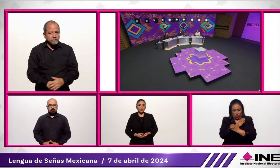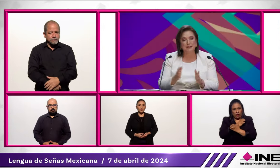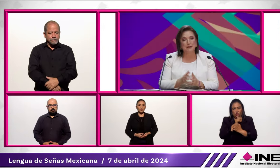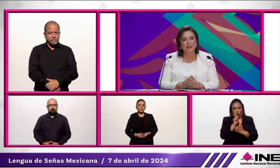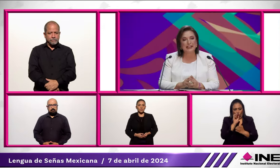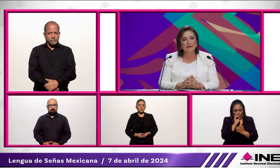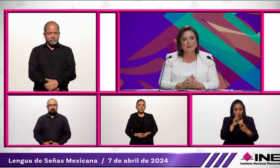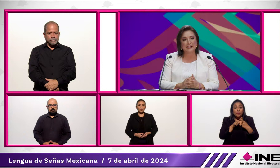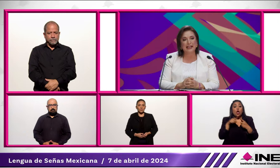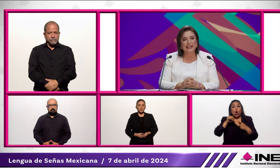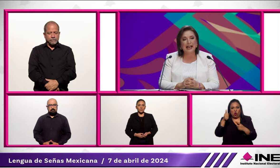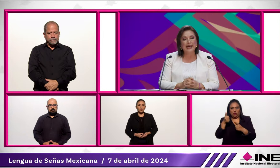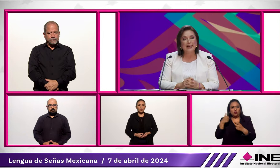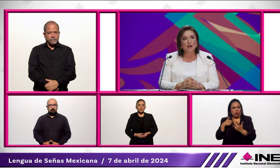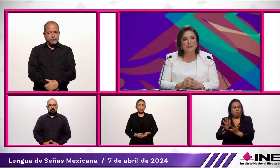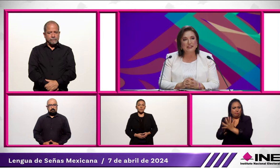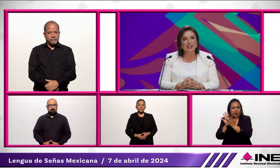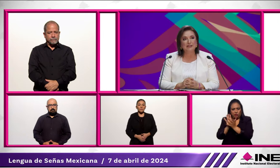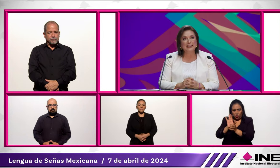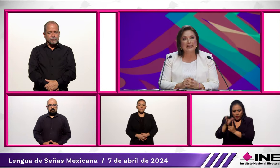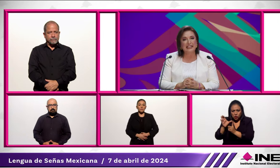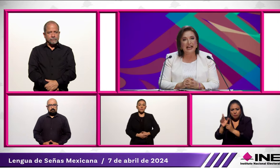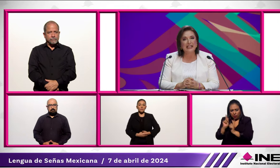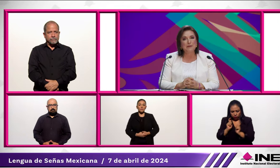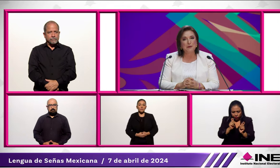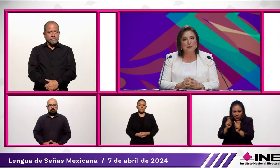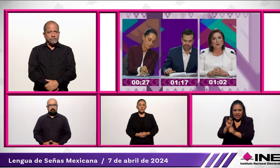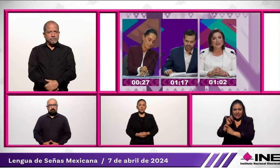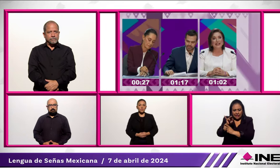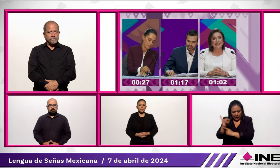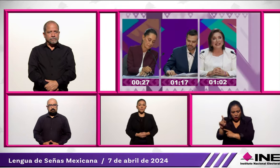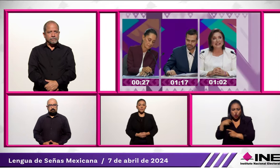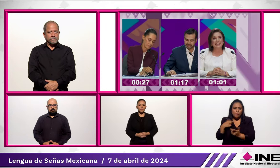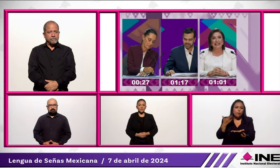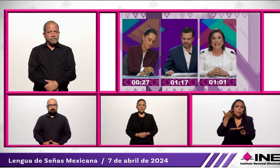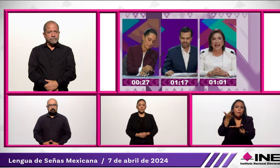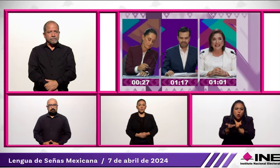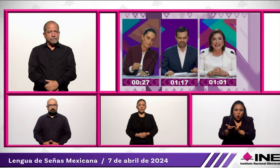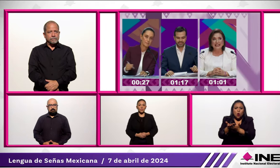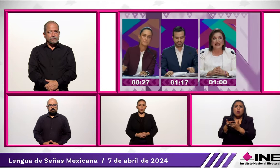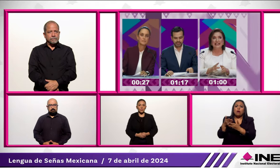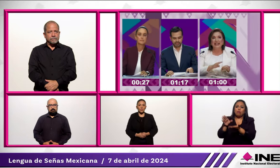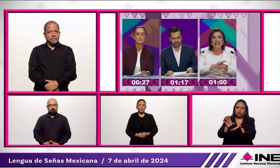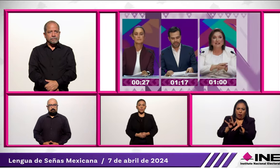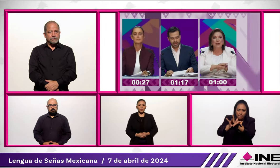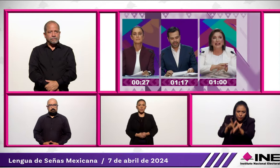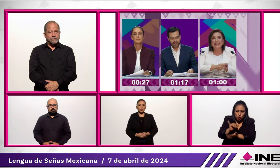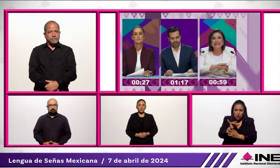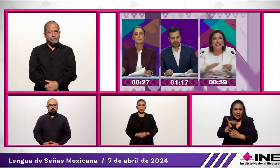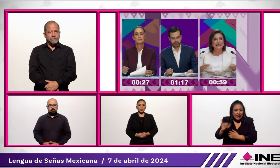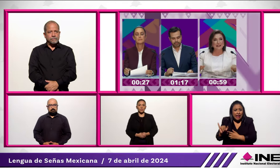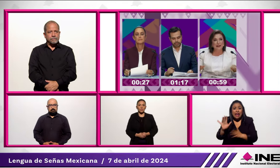pero en las otras estuve muy activa para que haya comisionados en el INAI y propongo darle dientes al INAI y